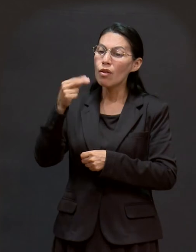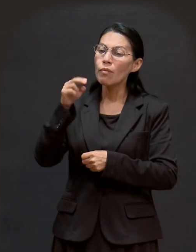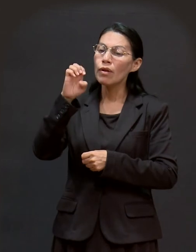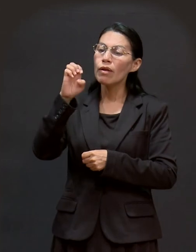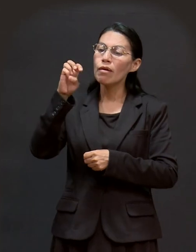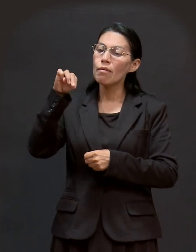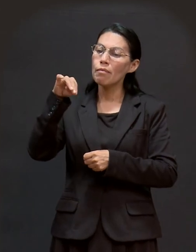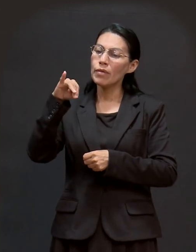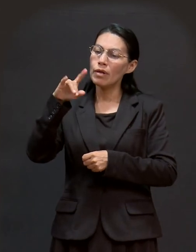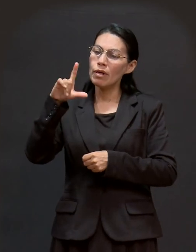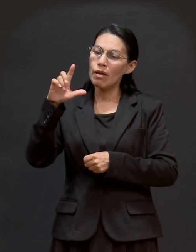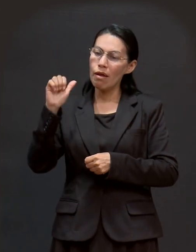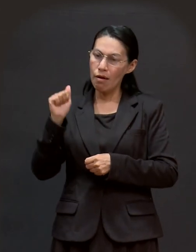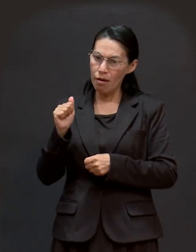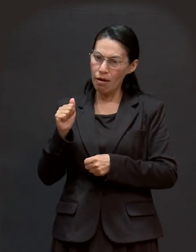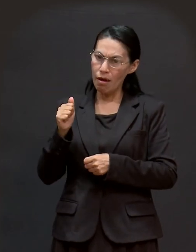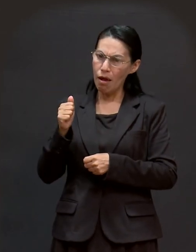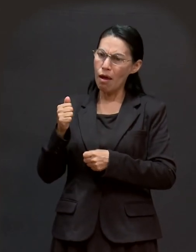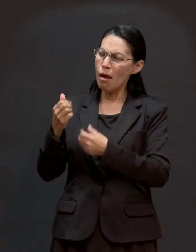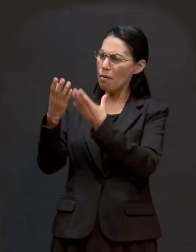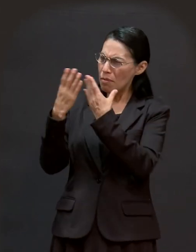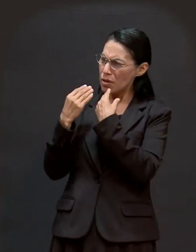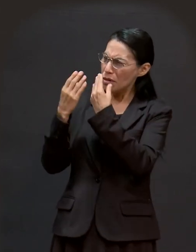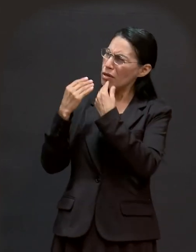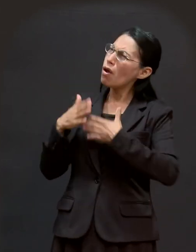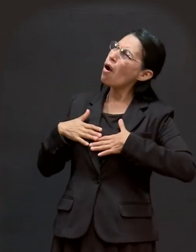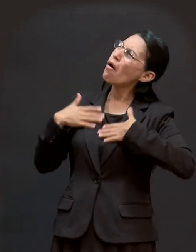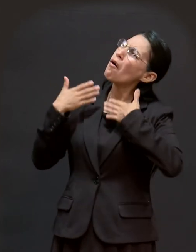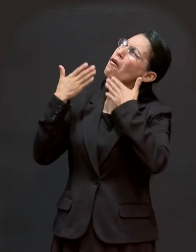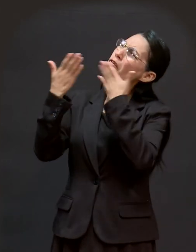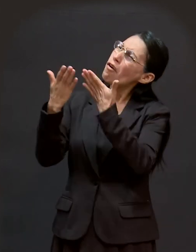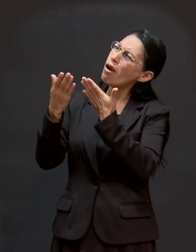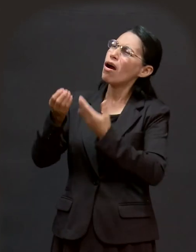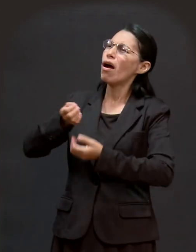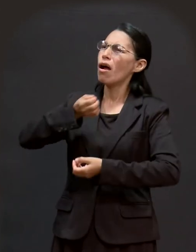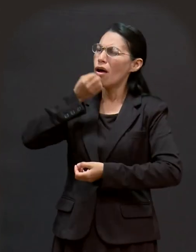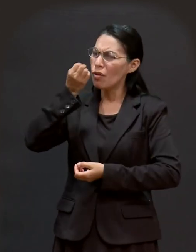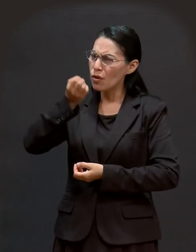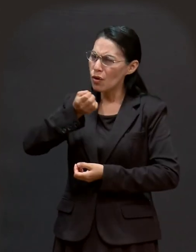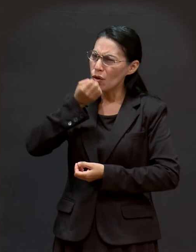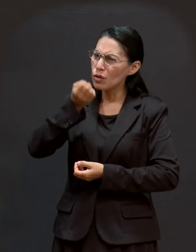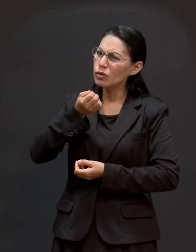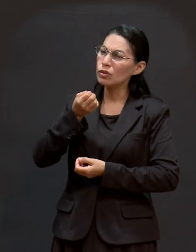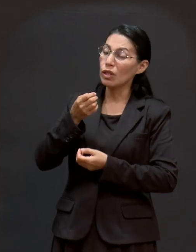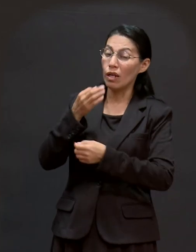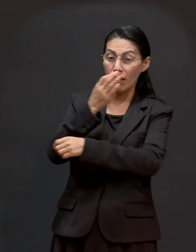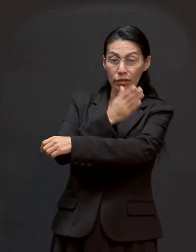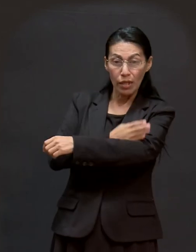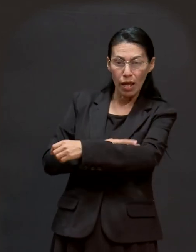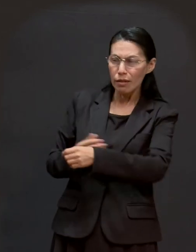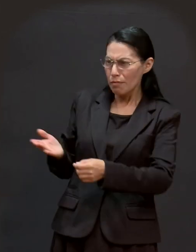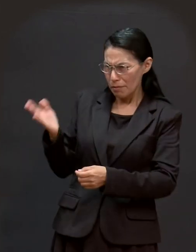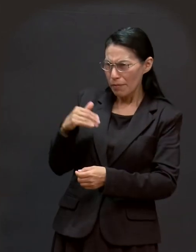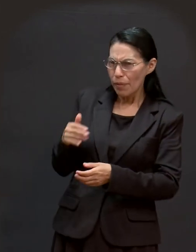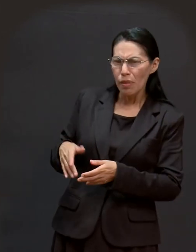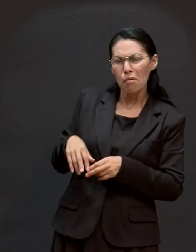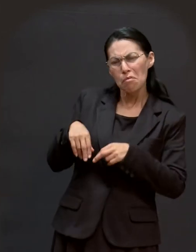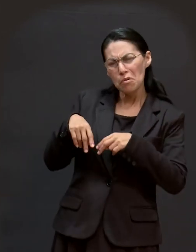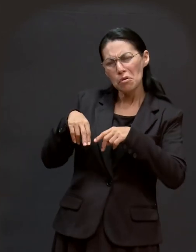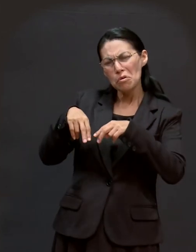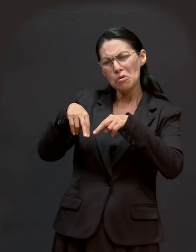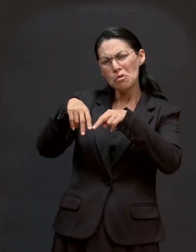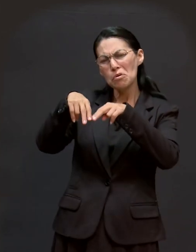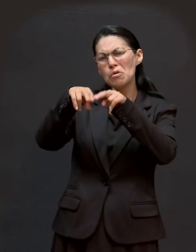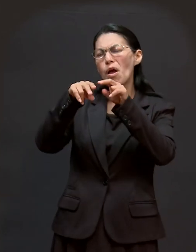abuela emilia me enseñó a orar me enseñó a confiar en dios me sacaba en las tardes a hablar con